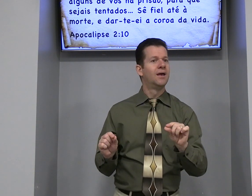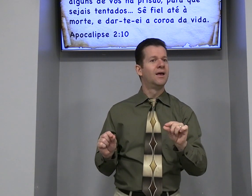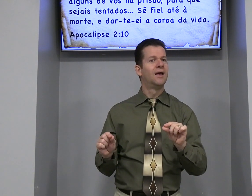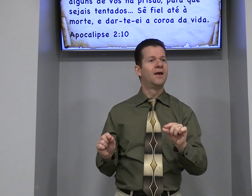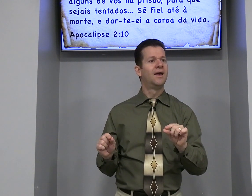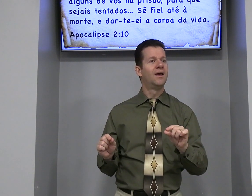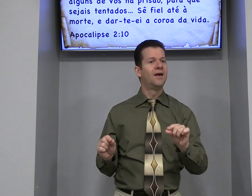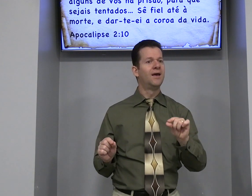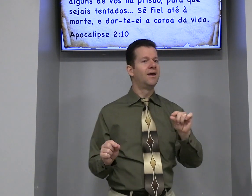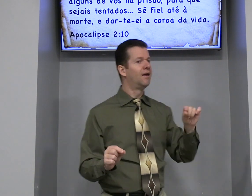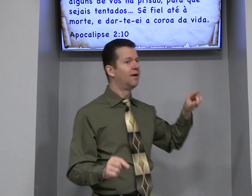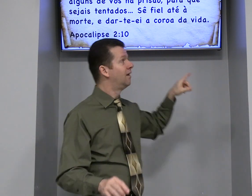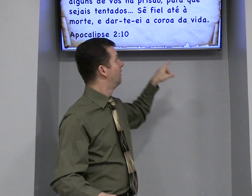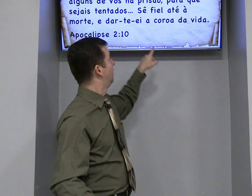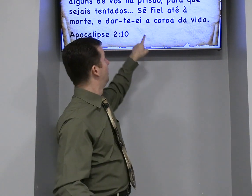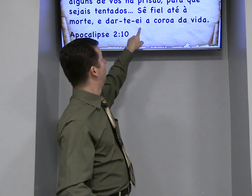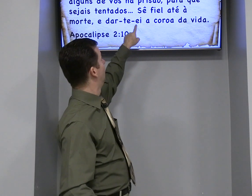Ser é o quê?